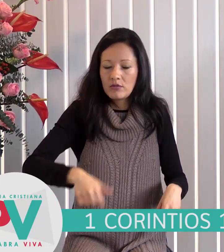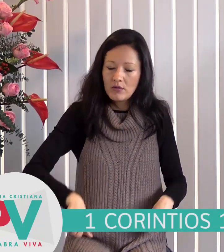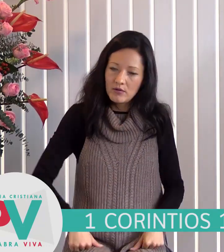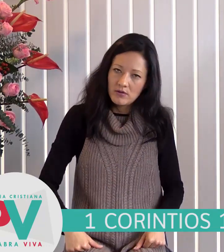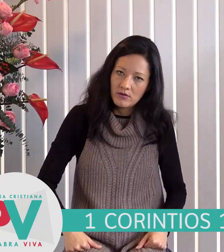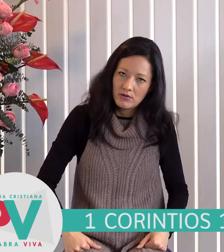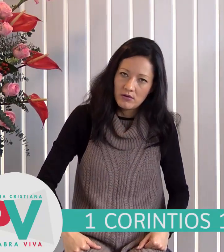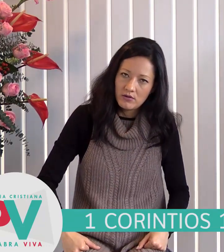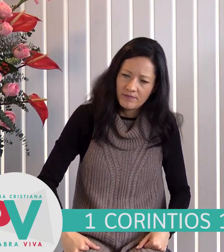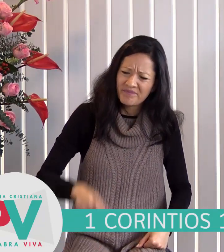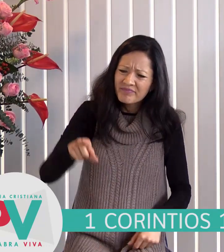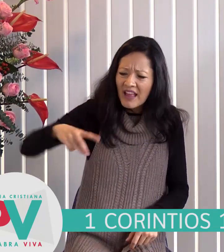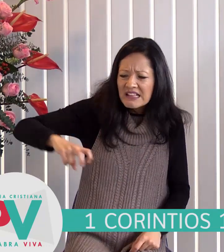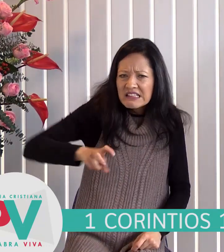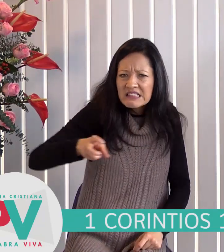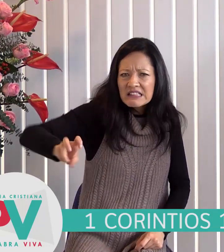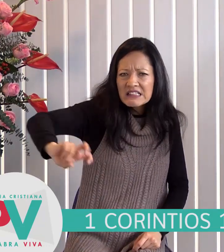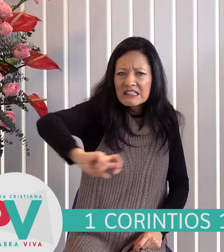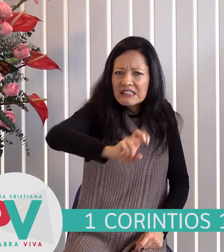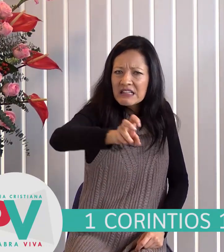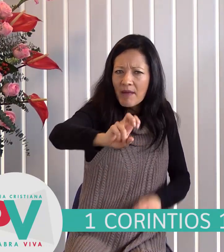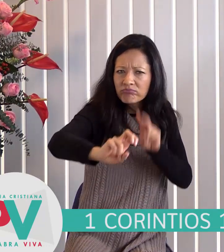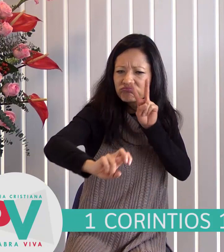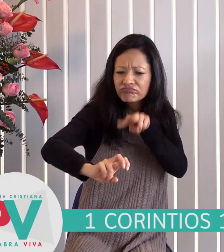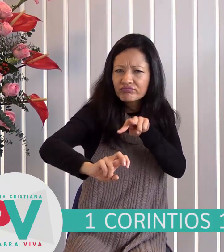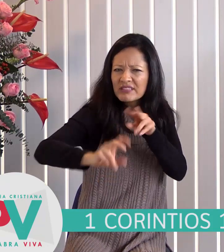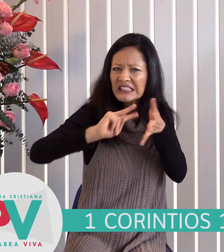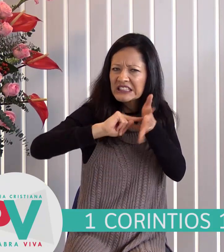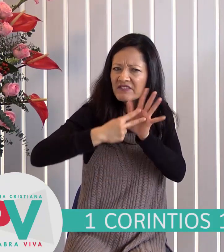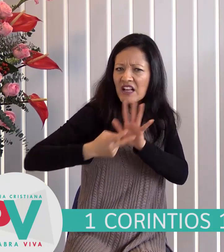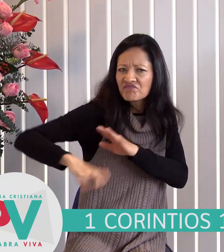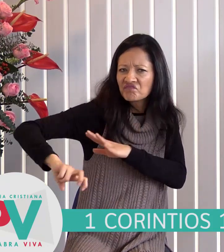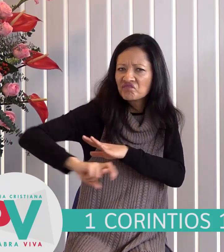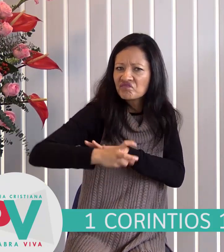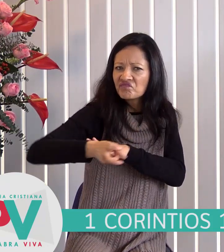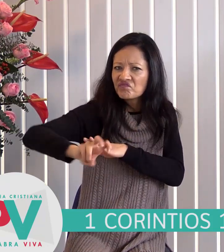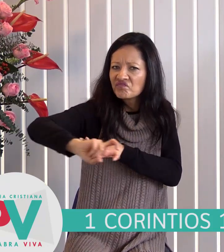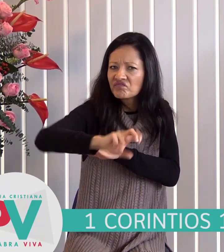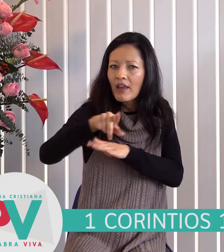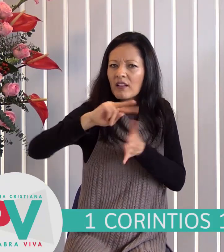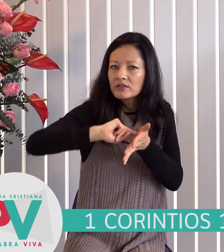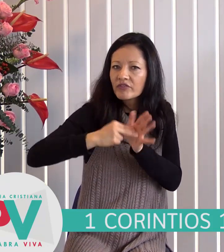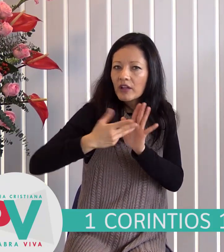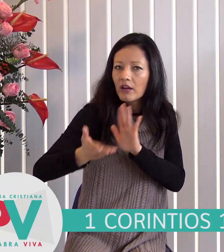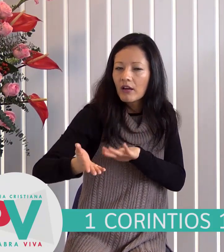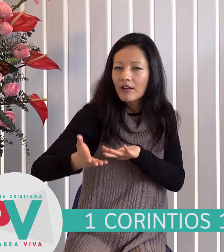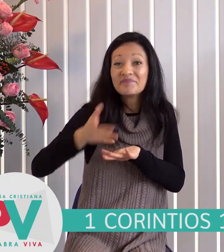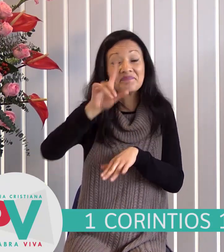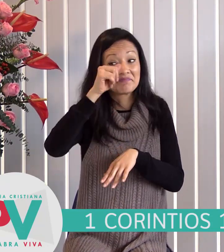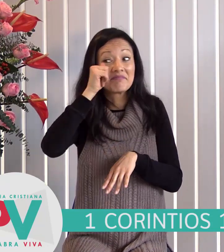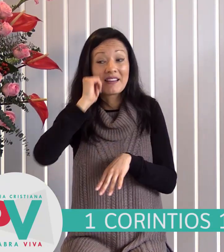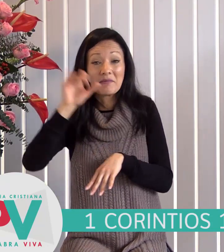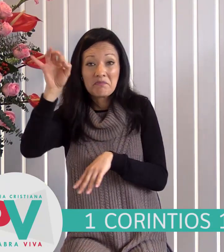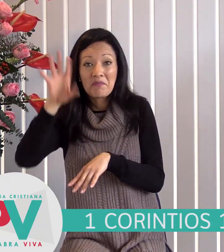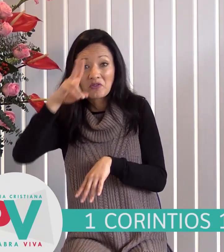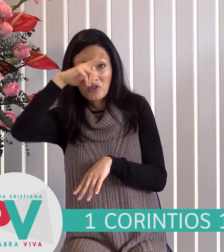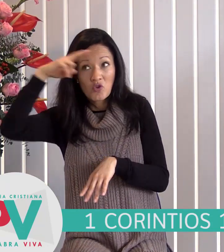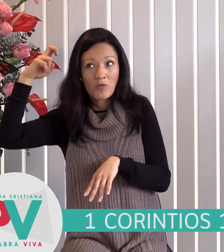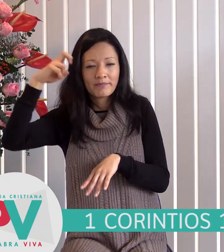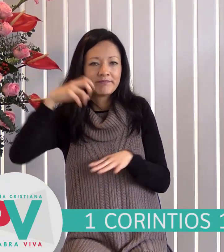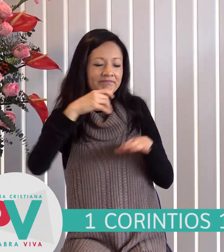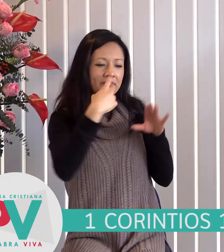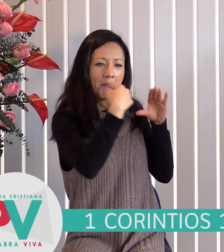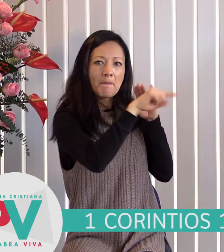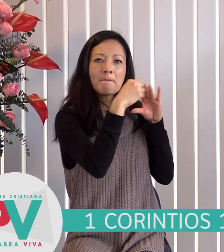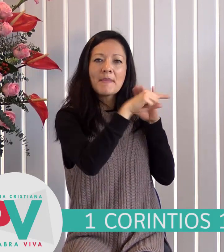¿Qué es la serpiente? ¿Se acuerda de la serpiente? ¿Qué significa la serpiente? Ayer el pastor John me envió una